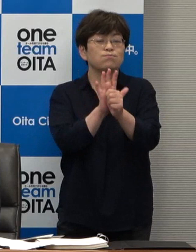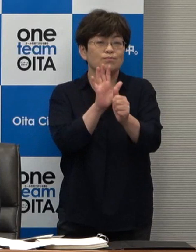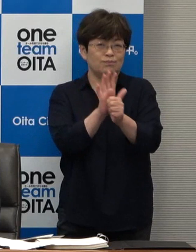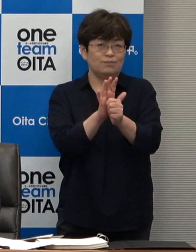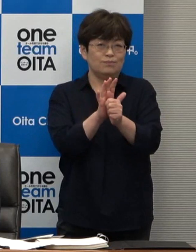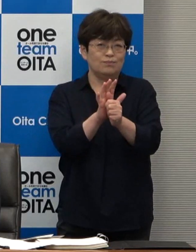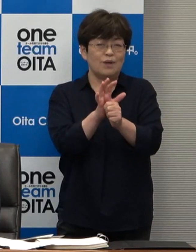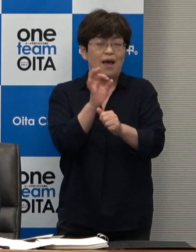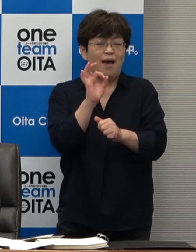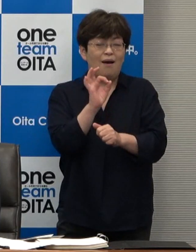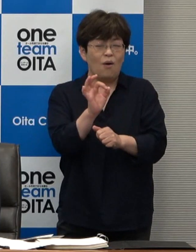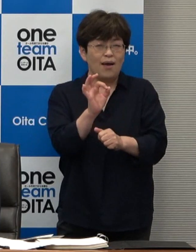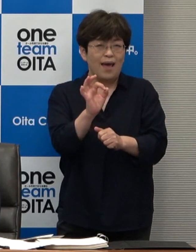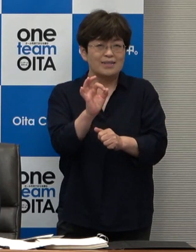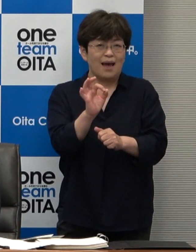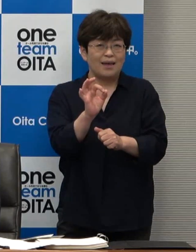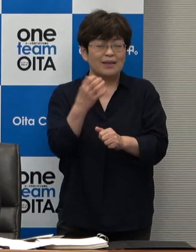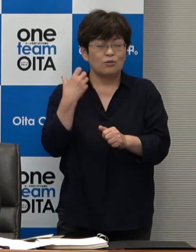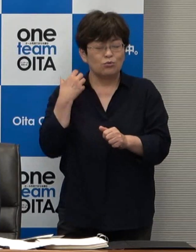担を軽減します。